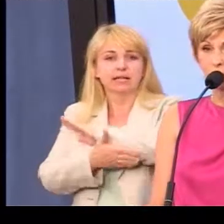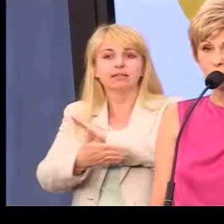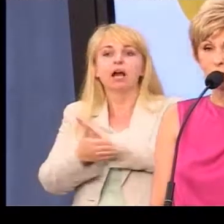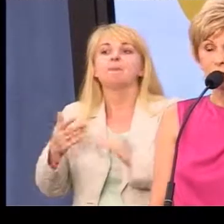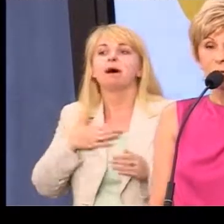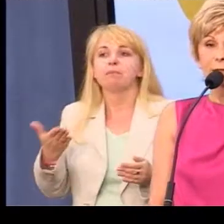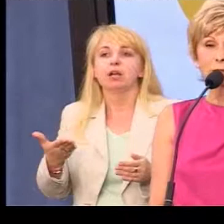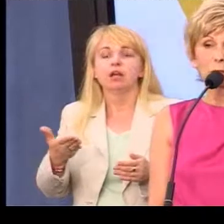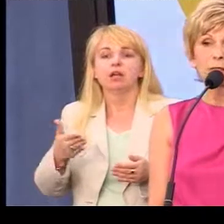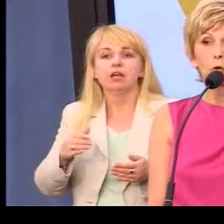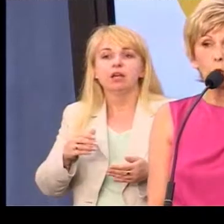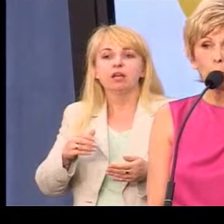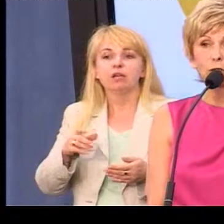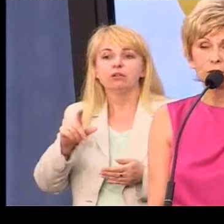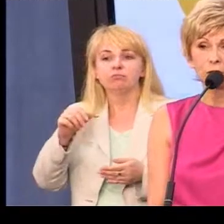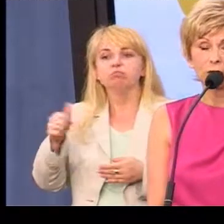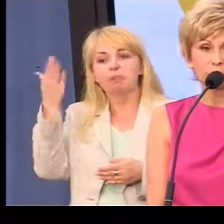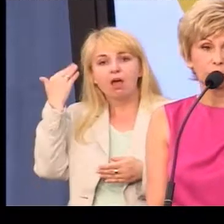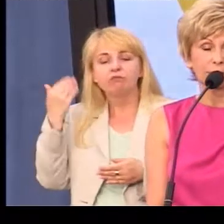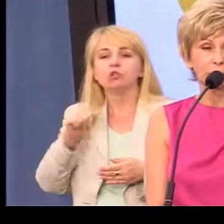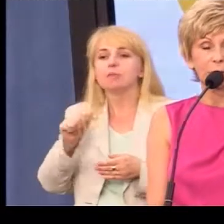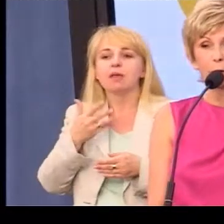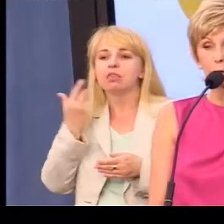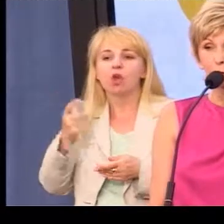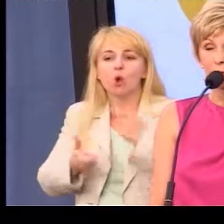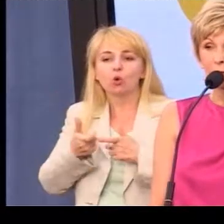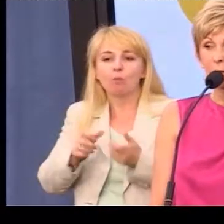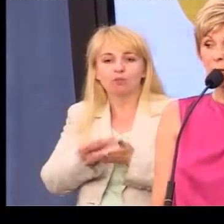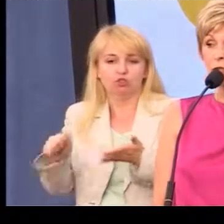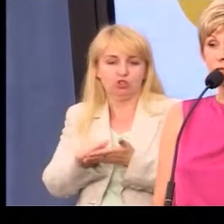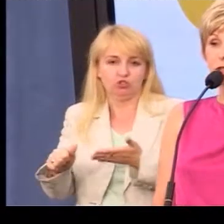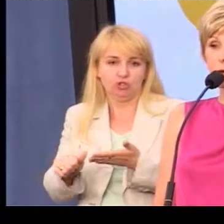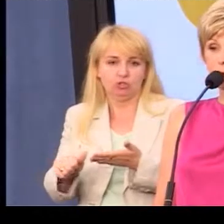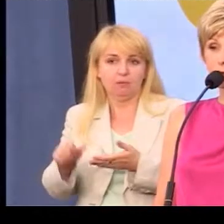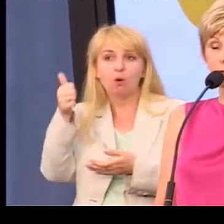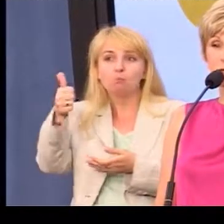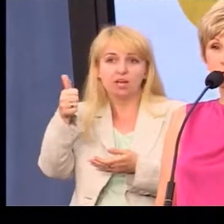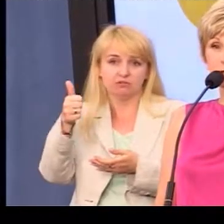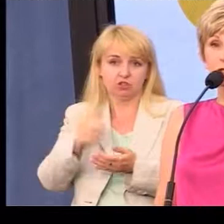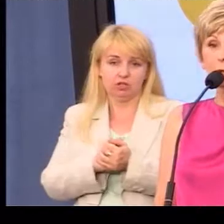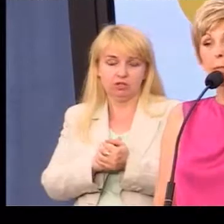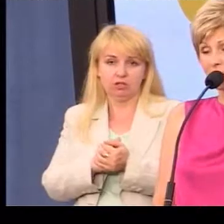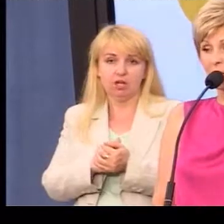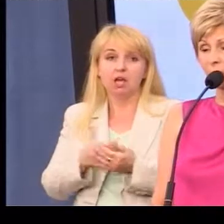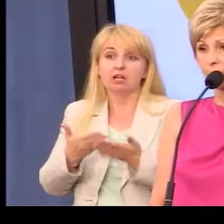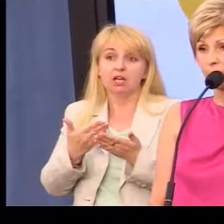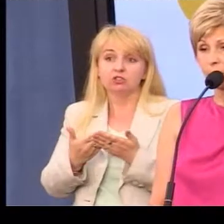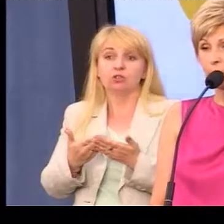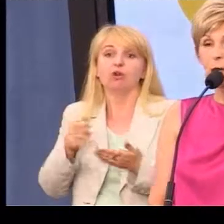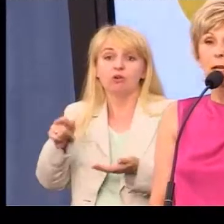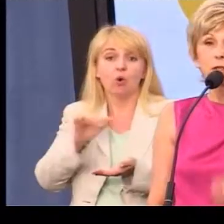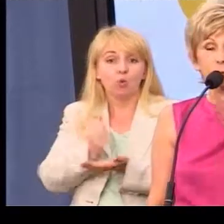nie szkodzić. Natomiast upolitycznienie służby zdrowia powoduje, że szkodzi się